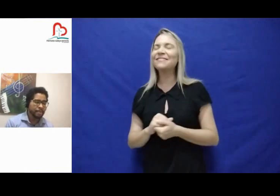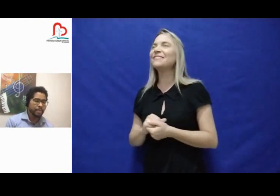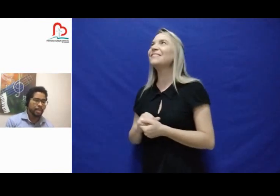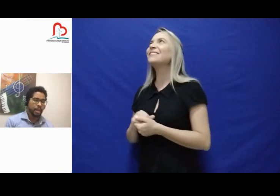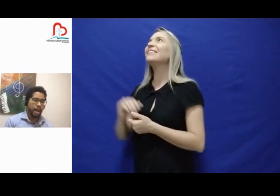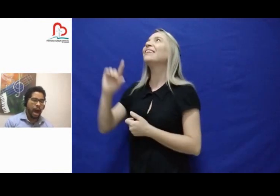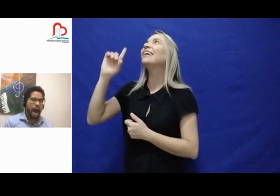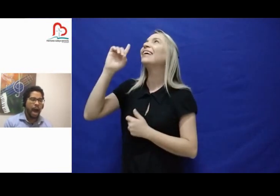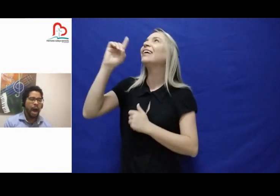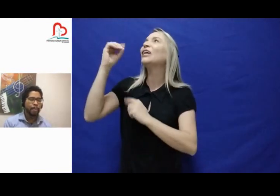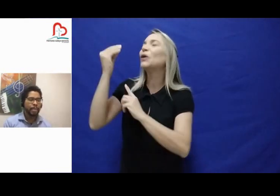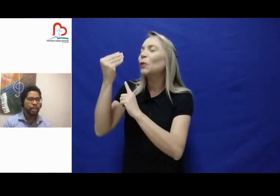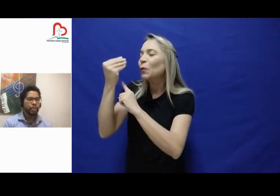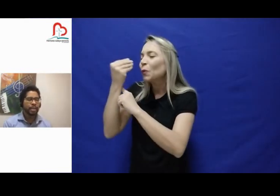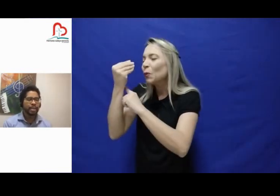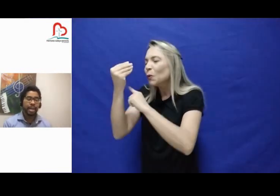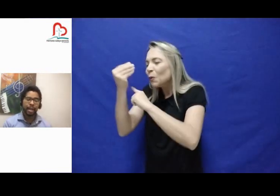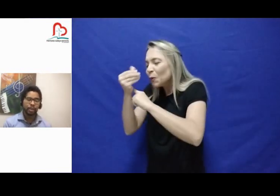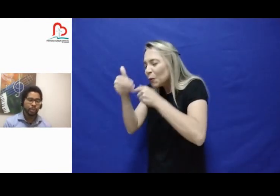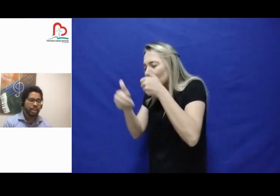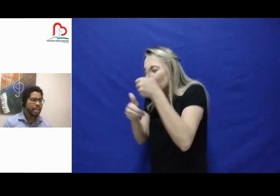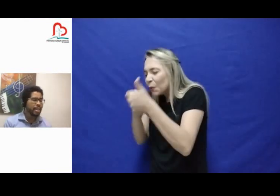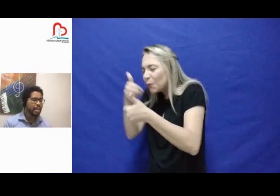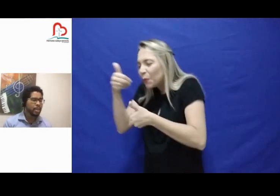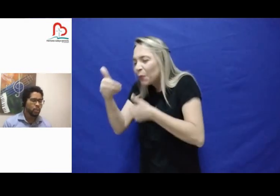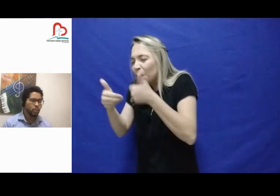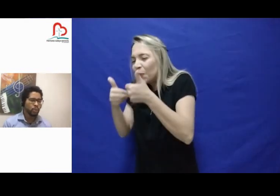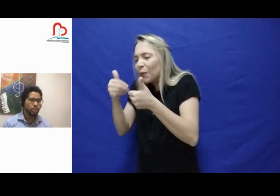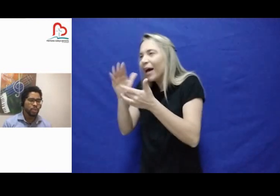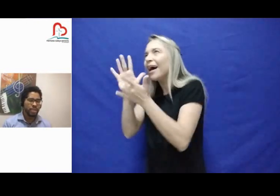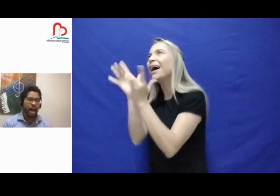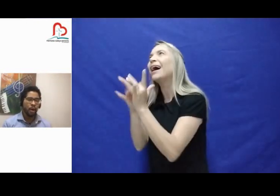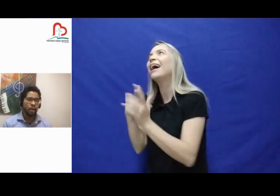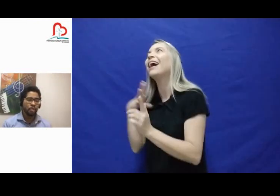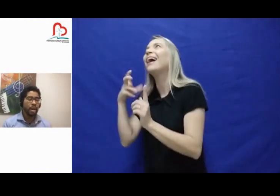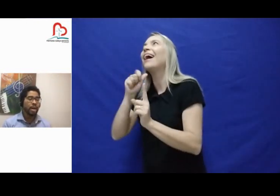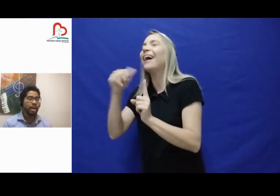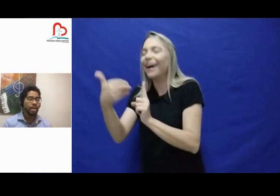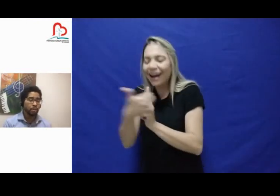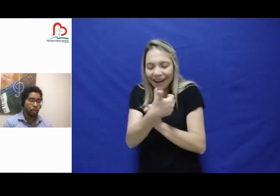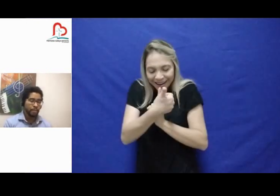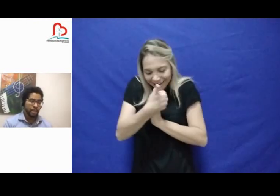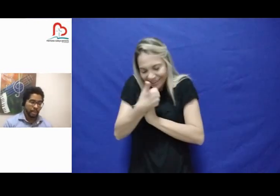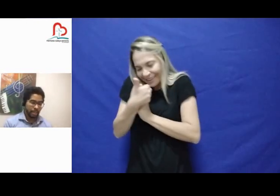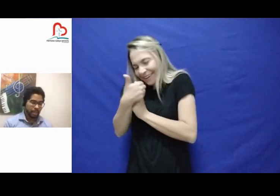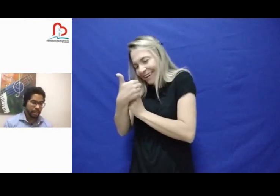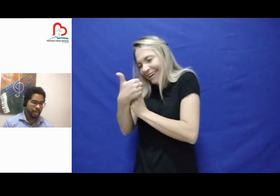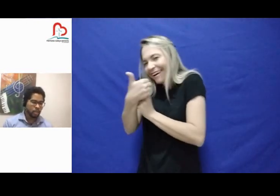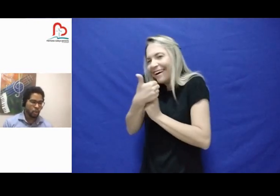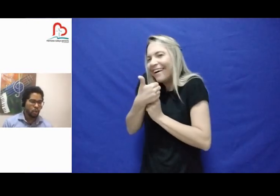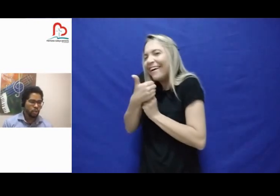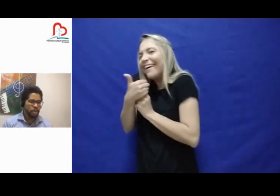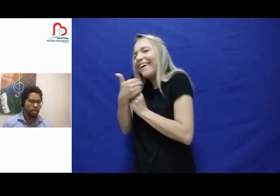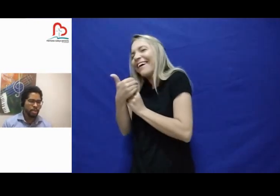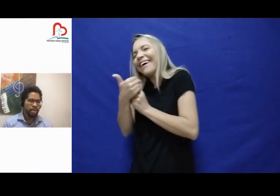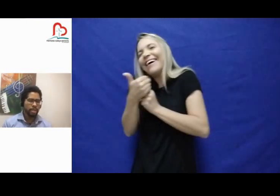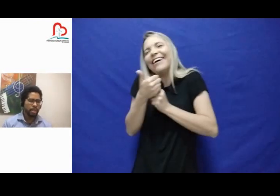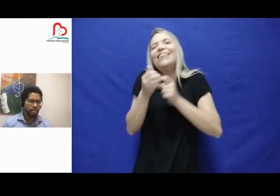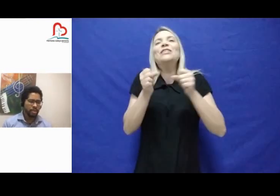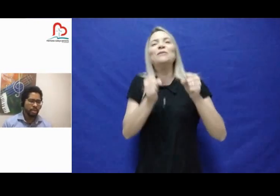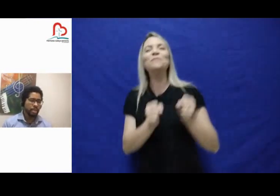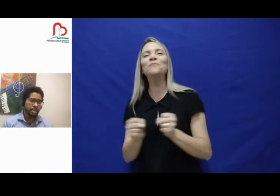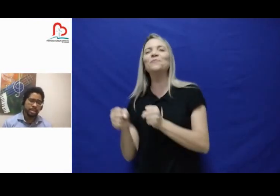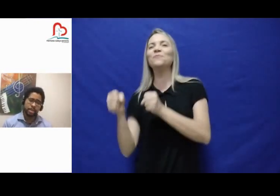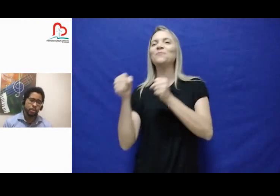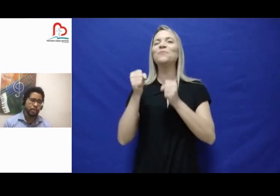susterá. Abrigo eterno tenho no Salvador, ele esconde a